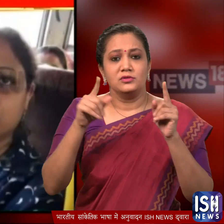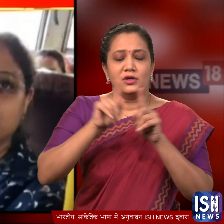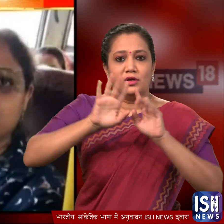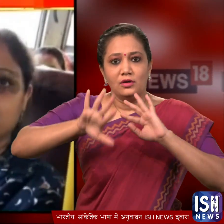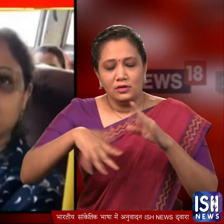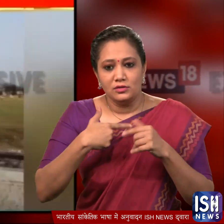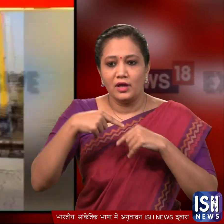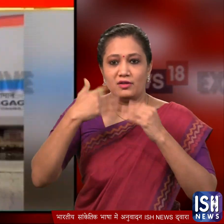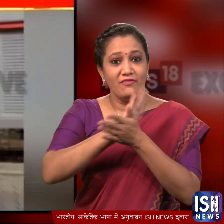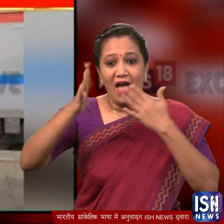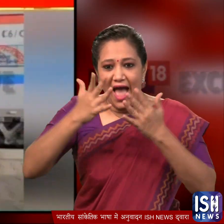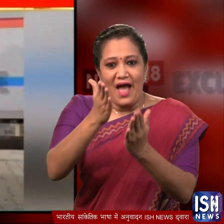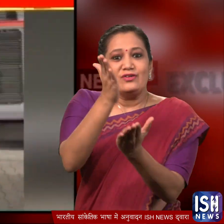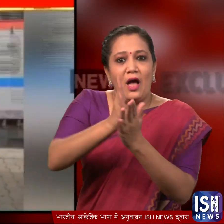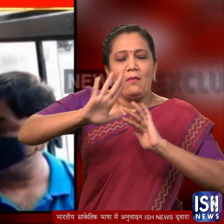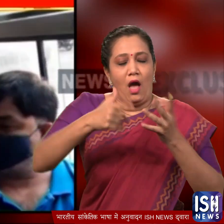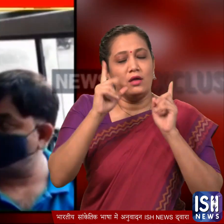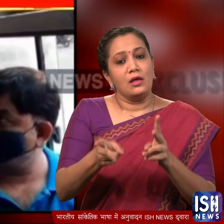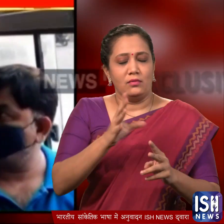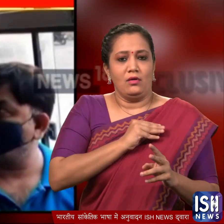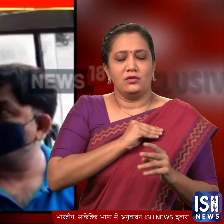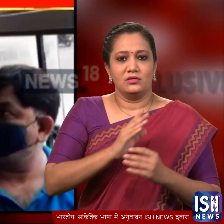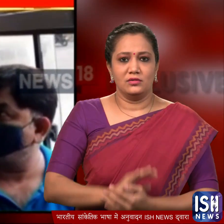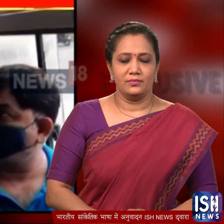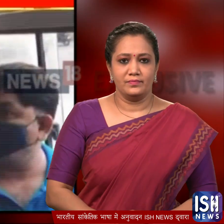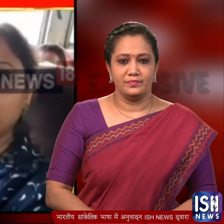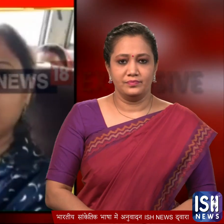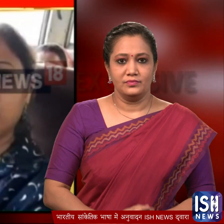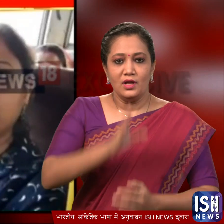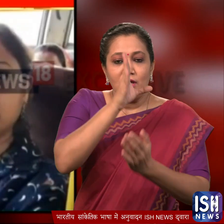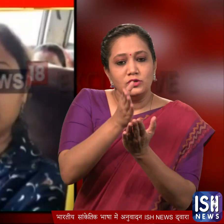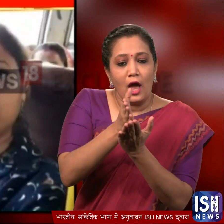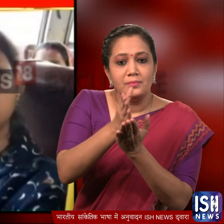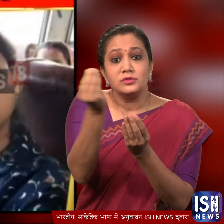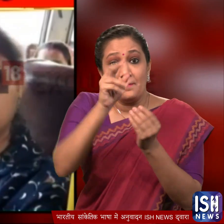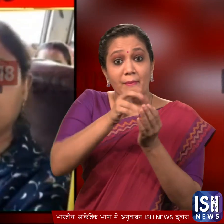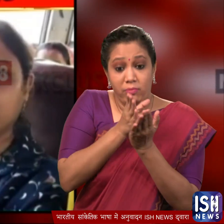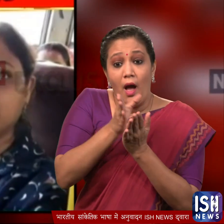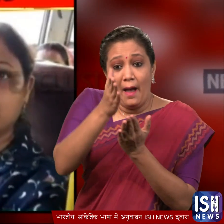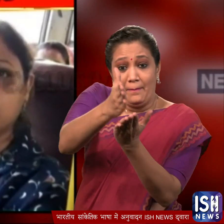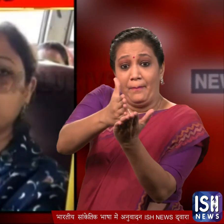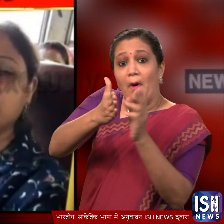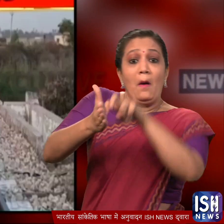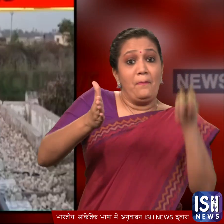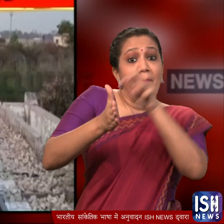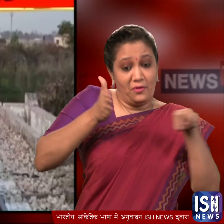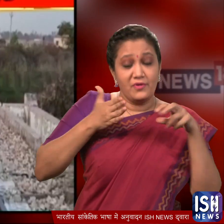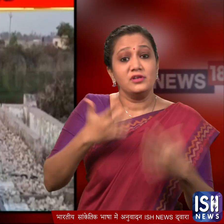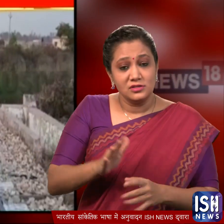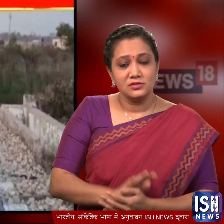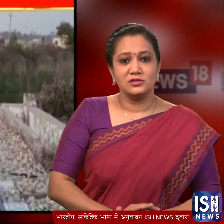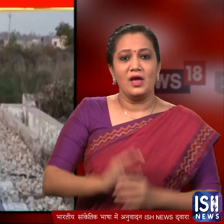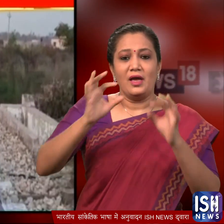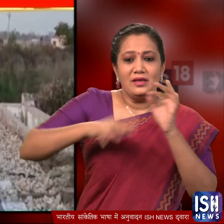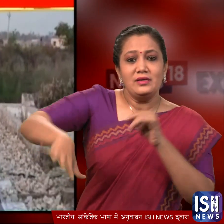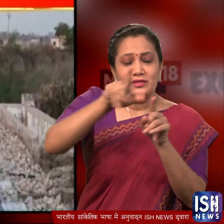कि इस घटना के बाद भी वो दहशत से भरे दिखे। बच्चे साथ में थे, सब डर गए। धीमी ट्रेन में चलती ट्रेन से कूदे हैं। बनबसा